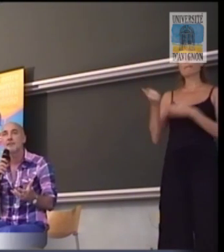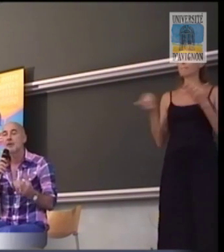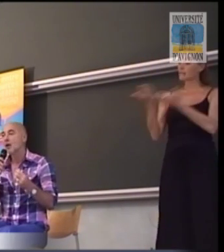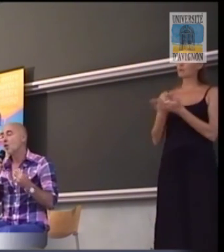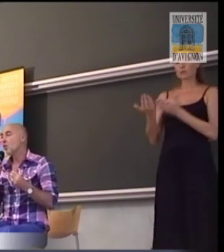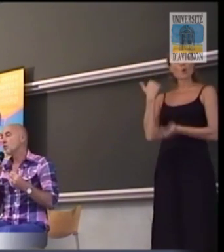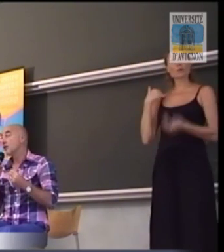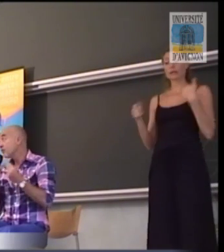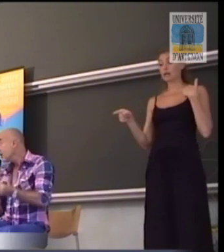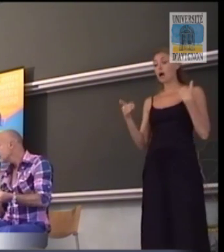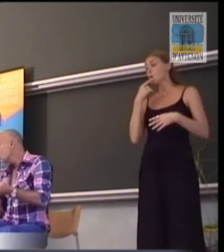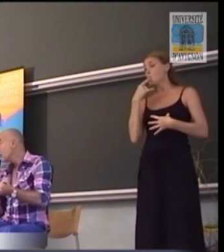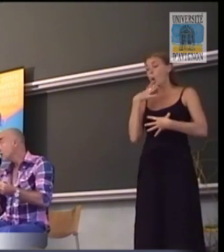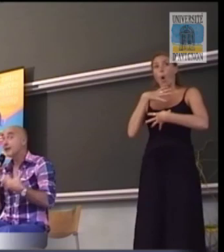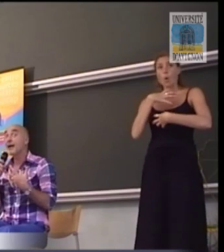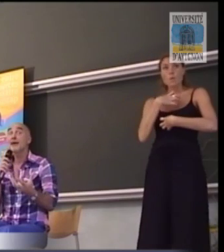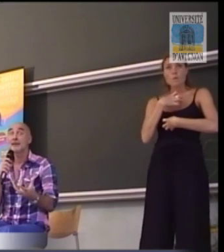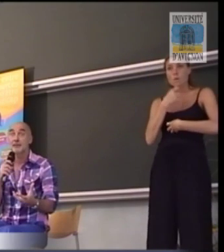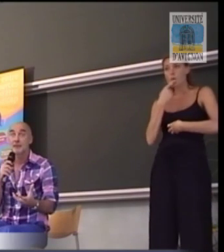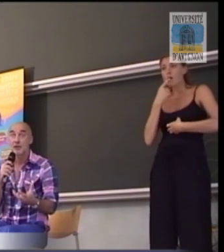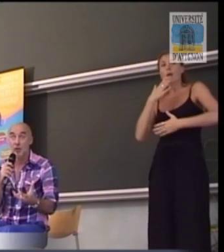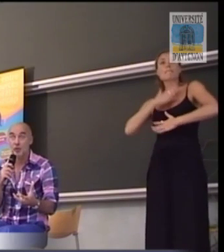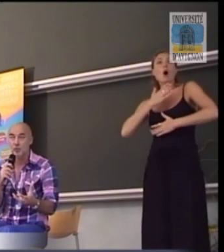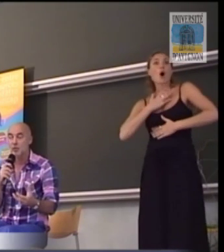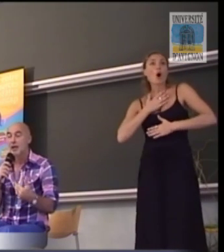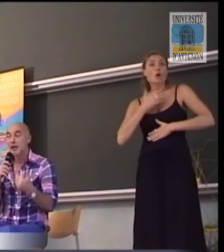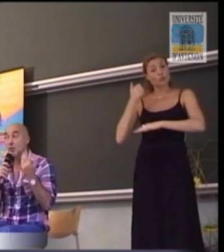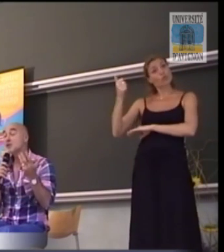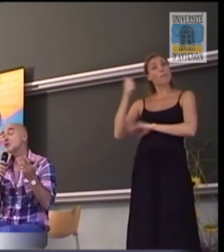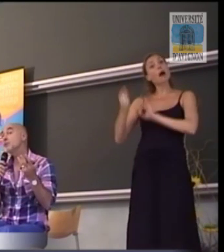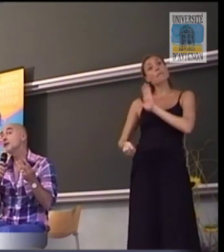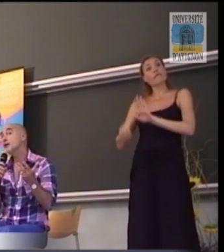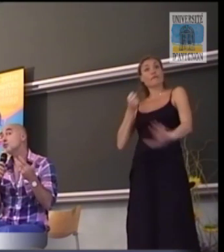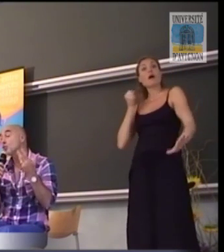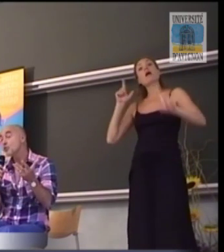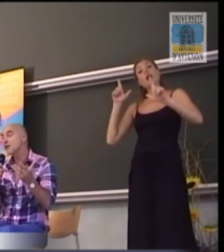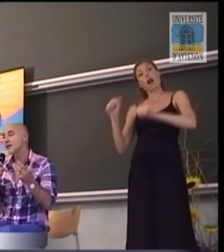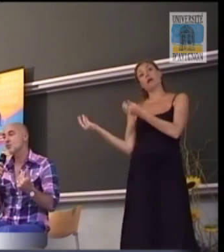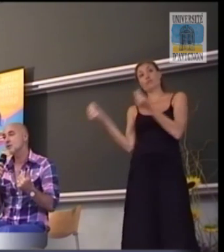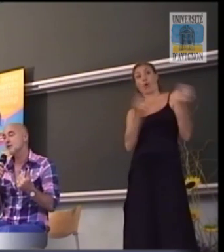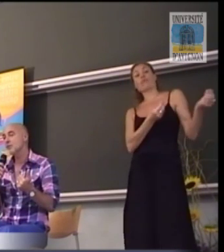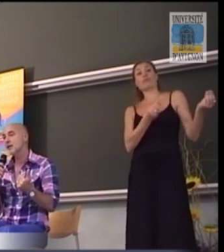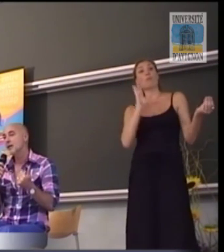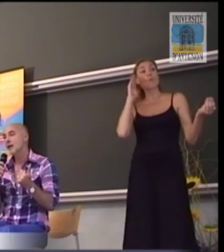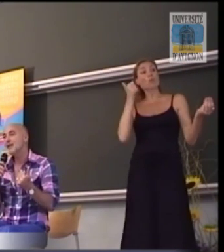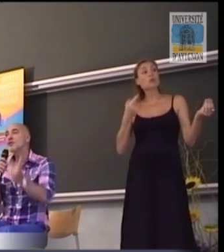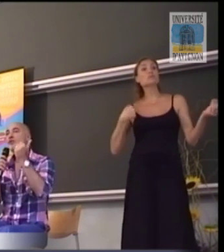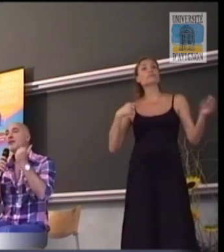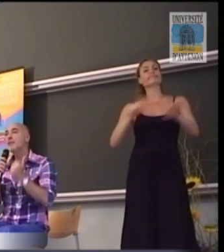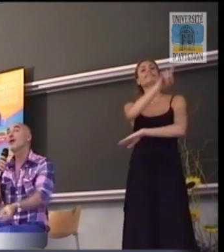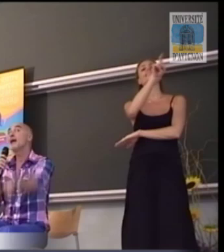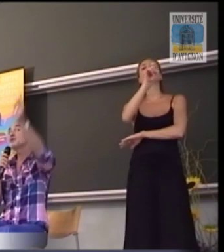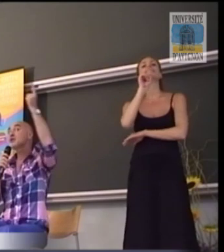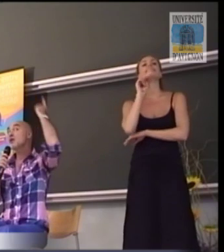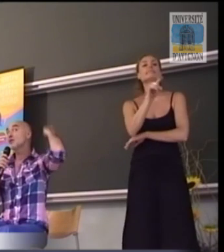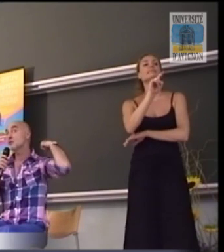complexités, ont des freins eux-mêmes, des craintes entretenues. Et donc, j'expliquais ou je posais la question en disant, mais est-ce que